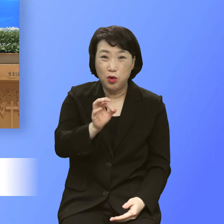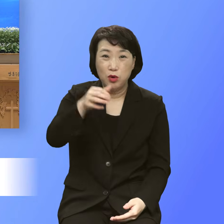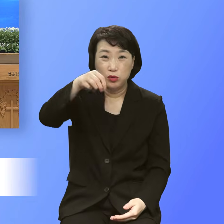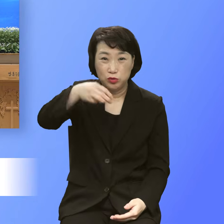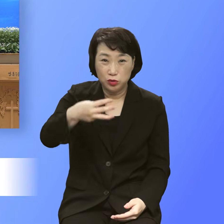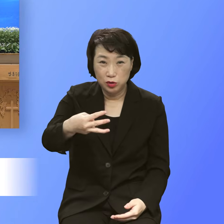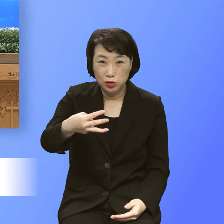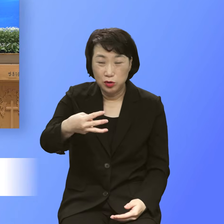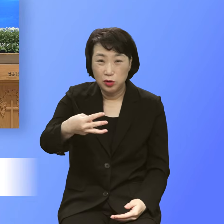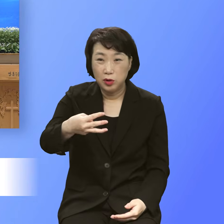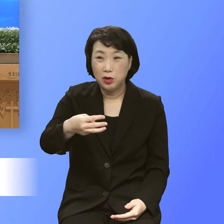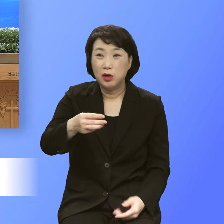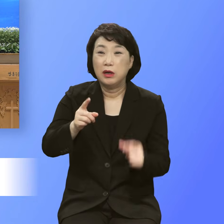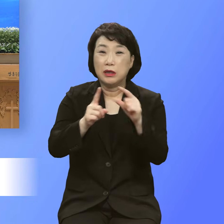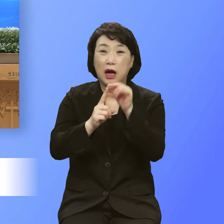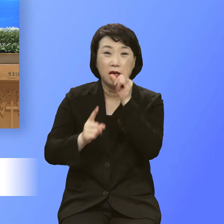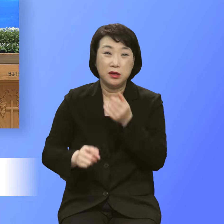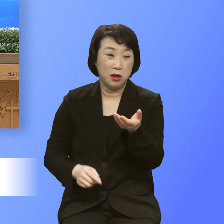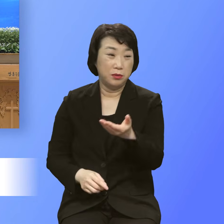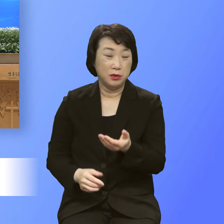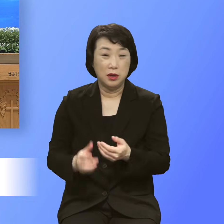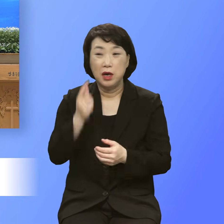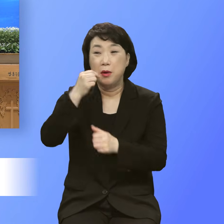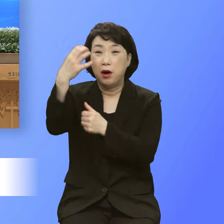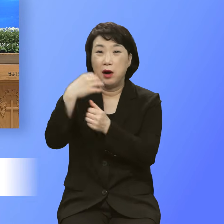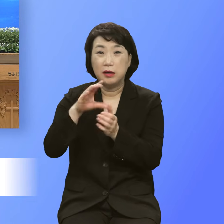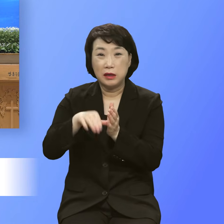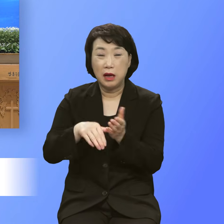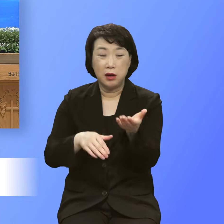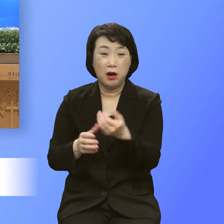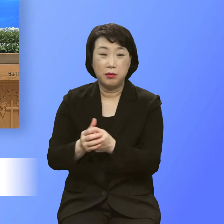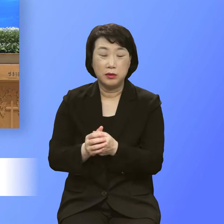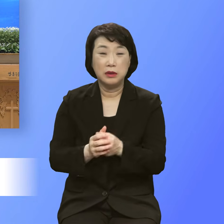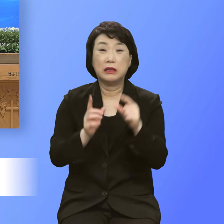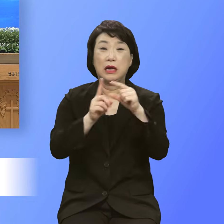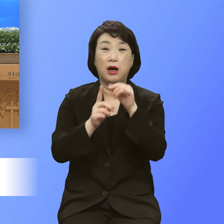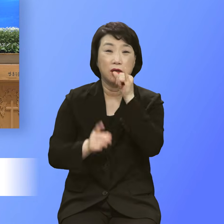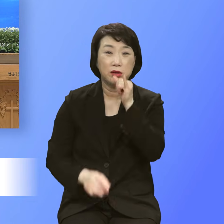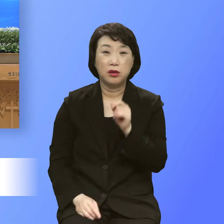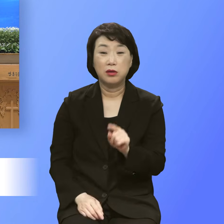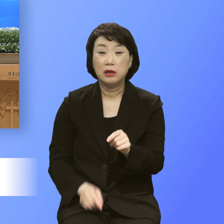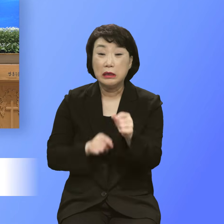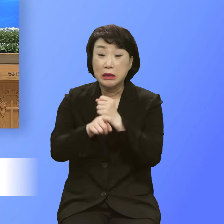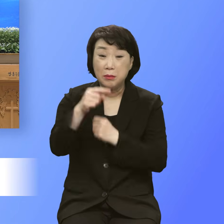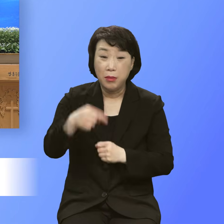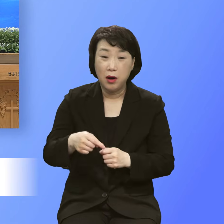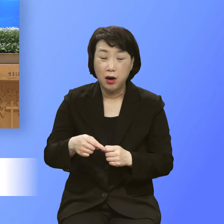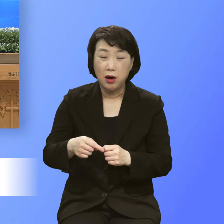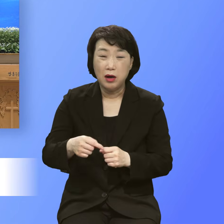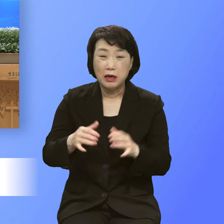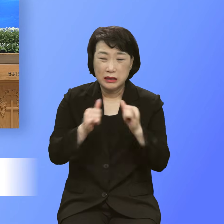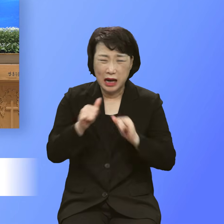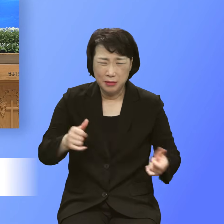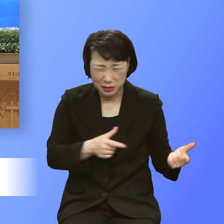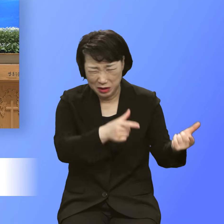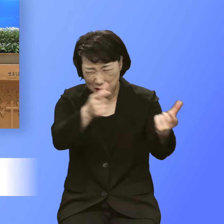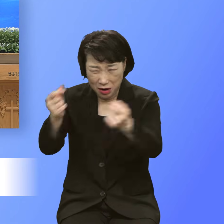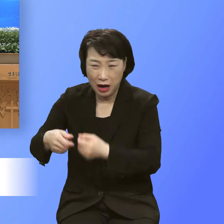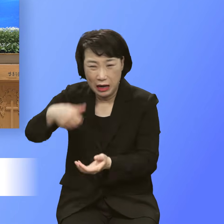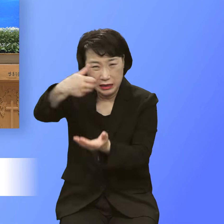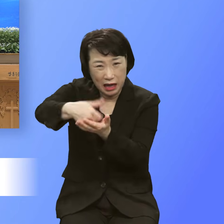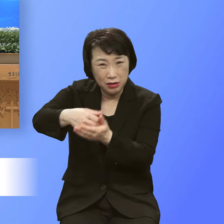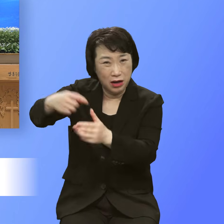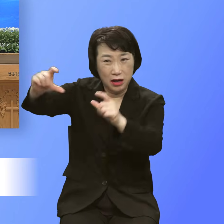이 말이 외정시대에 나온 일본 사람들이야. 이게 무슨 얘기냐? 모든 사람이 똑같이